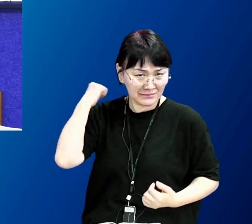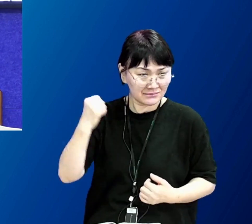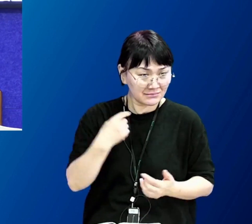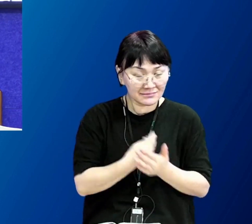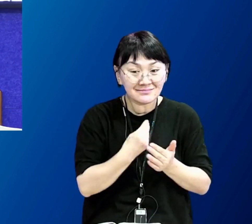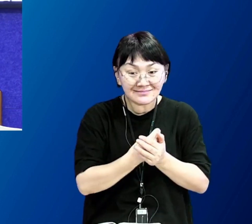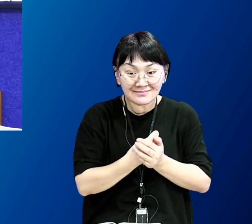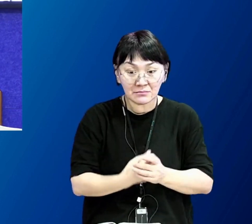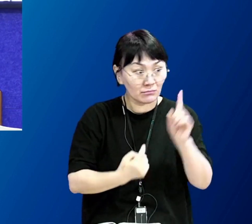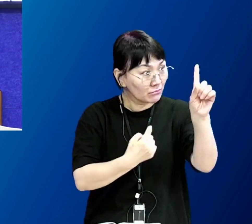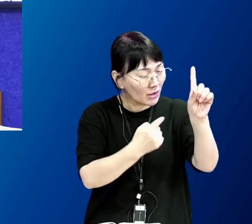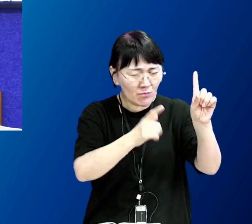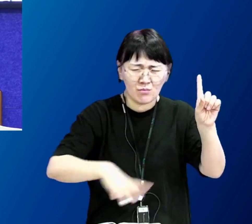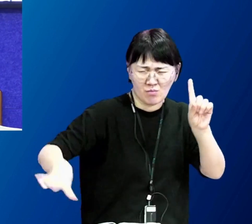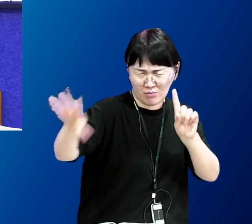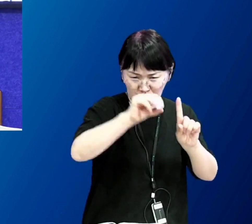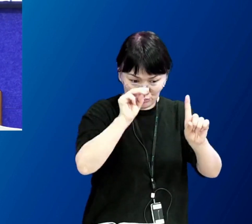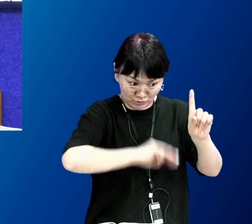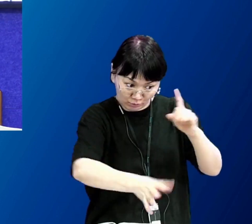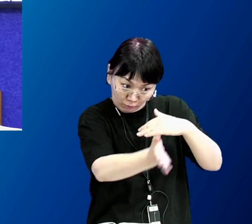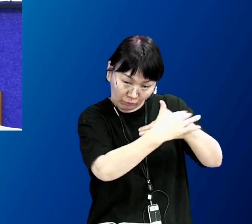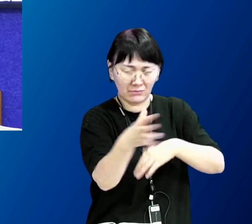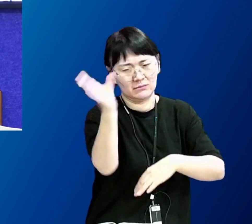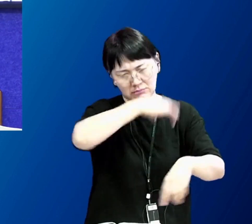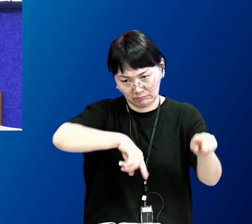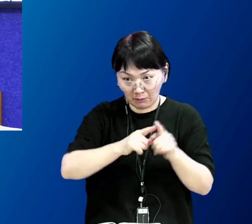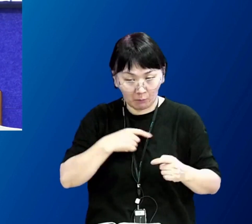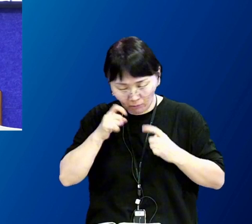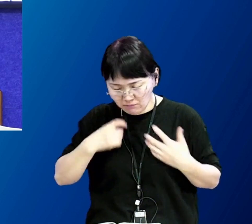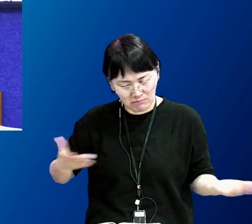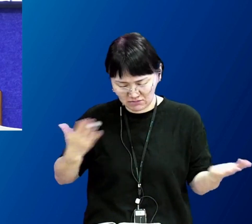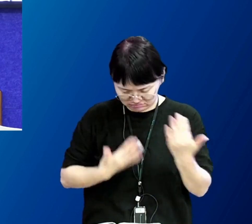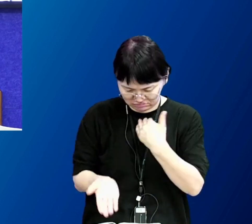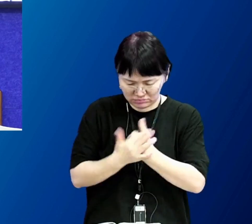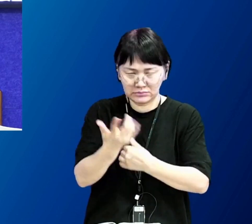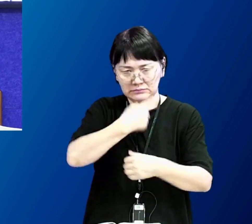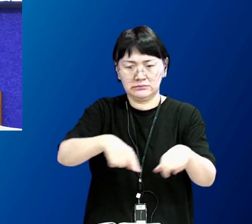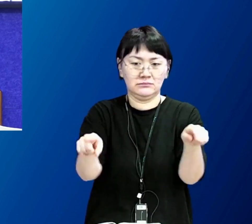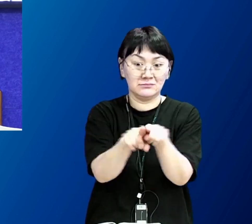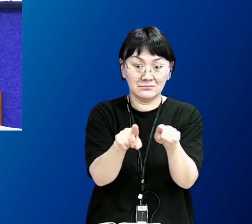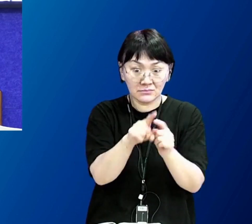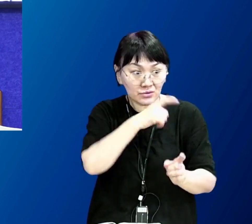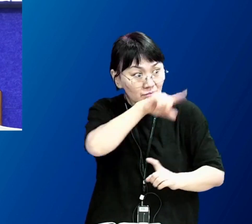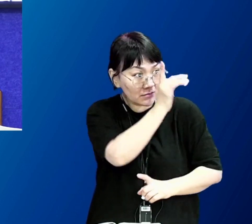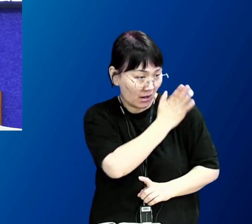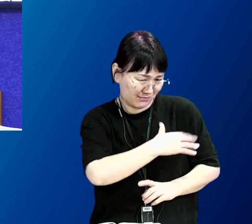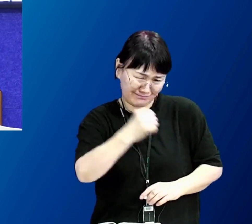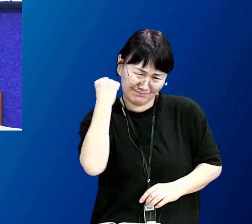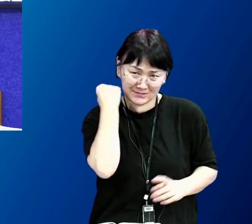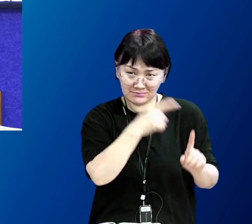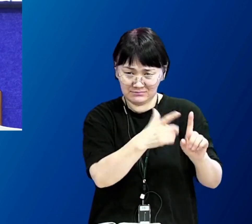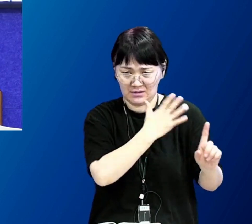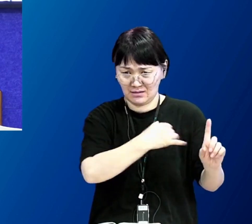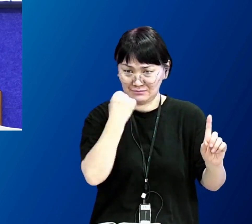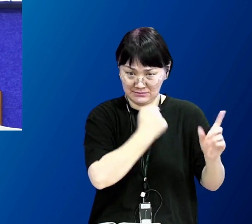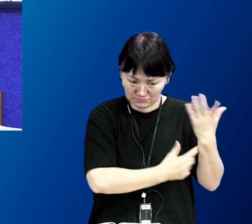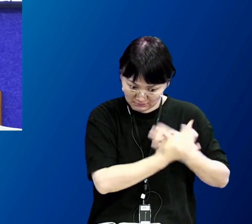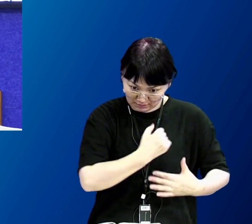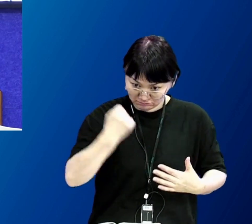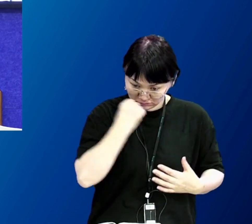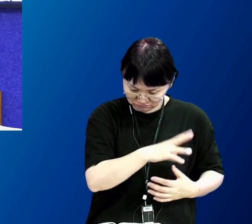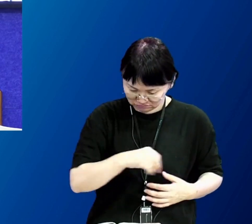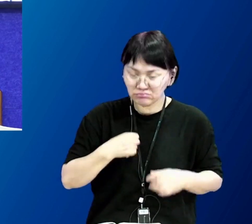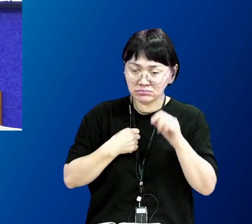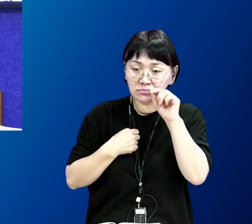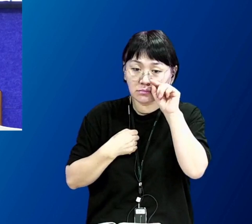Дэгэн бүгдийн төлөө үхсэн тул бүгд үхсэн гэж тооцогддог. Тэр Христийн хайр нь түүнийг алавдан яасан юм бол эцэст